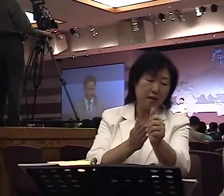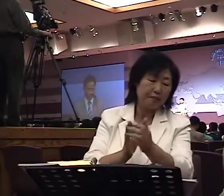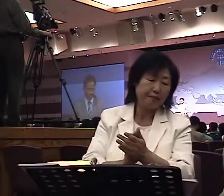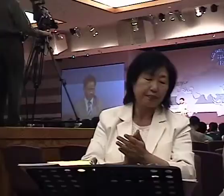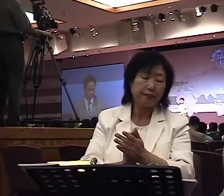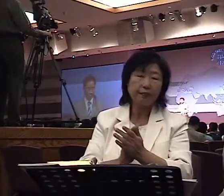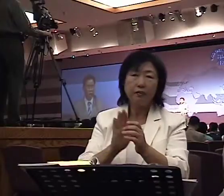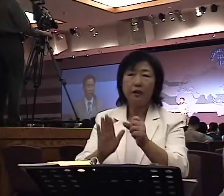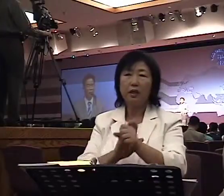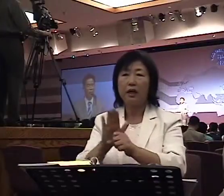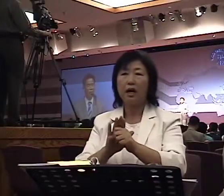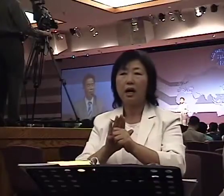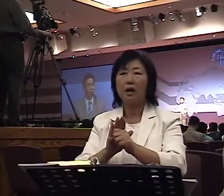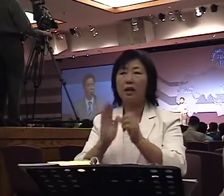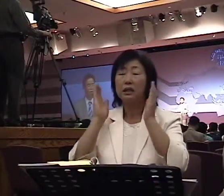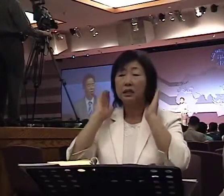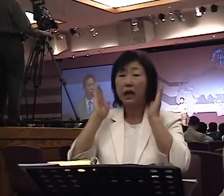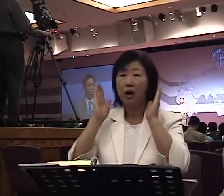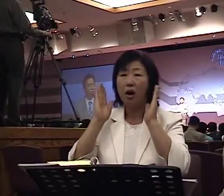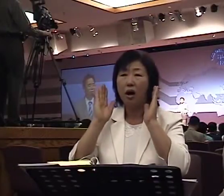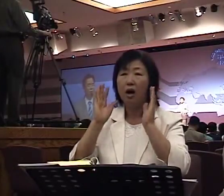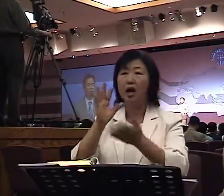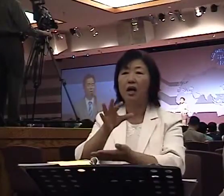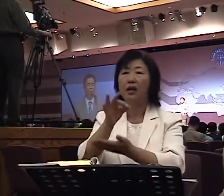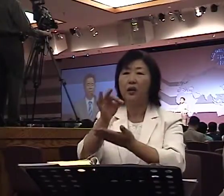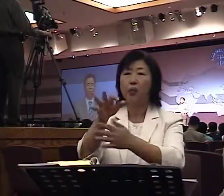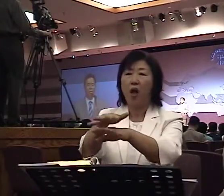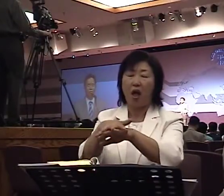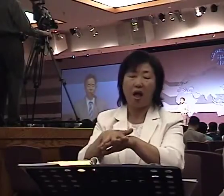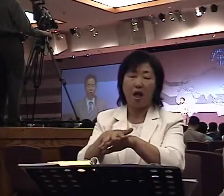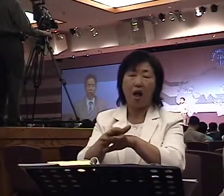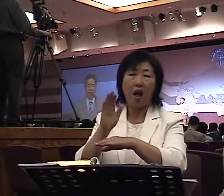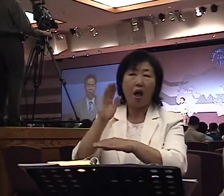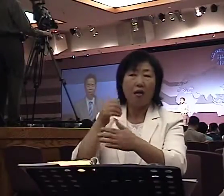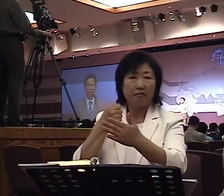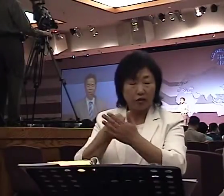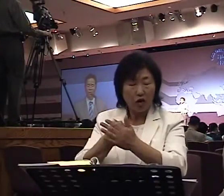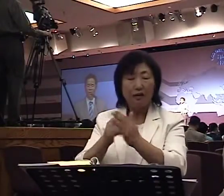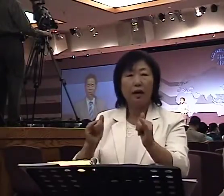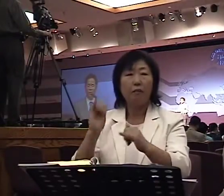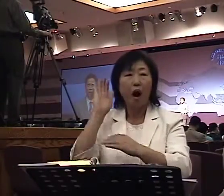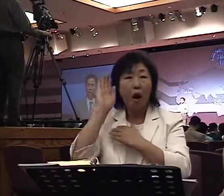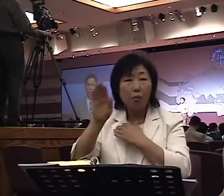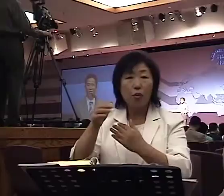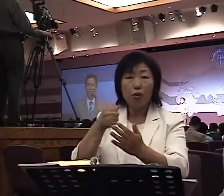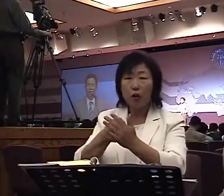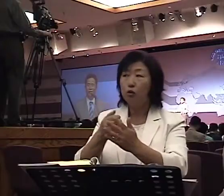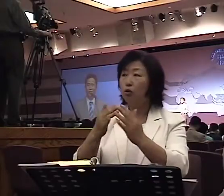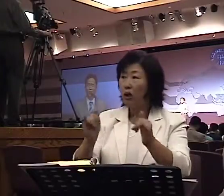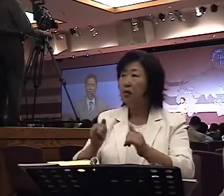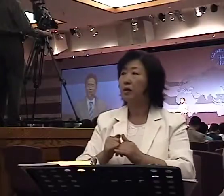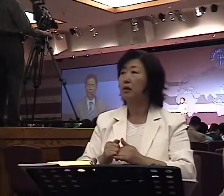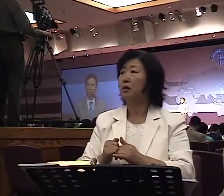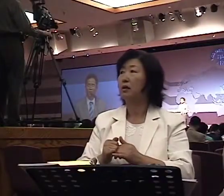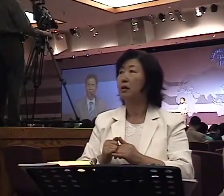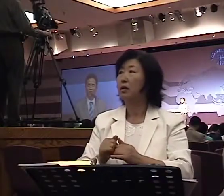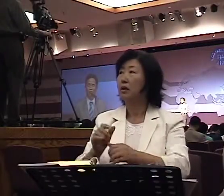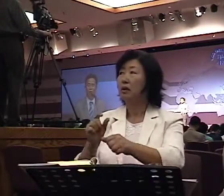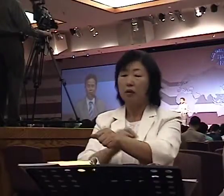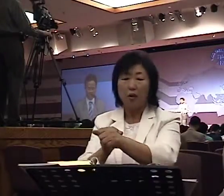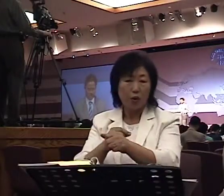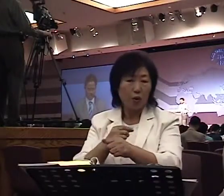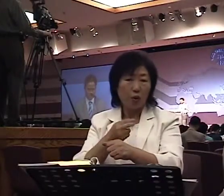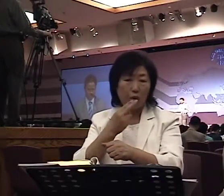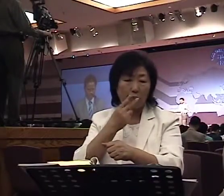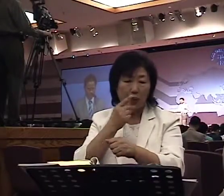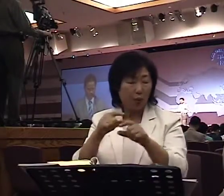바랍니다. 사랑장학회 이미 후원을 약정해 주시고 또 앞으로 약정해 주실 분들 여러분들 앞에 있는 특별한